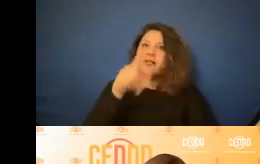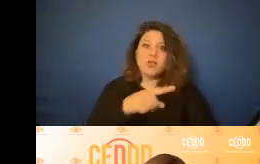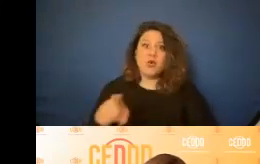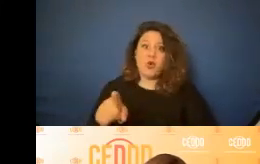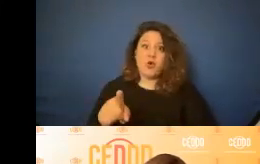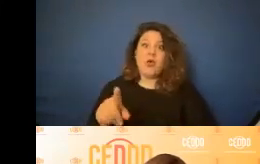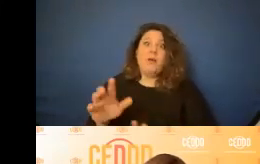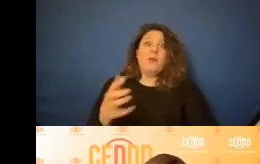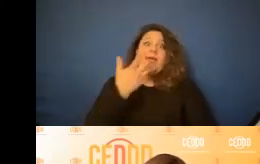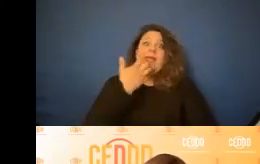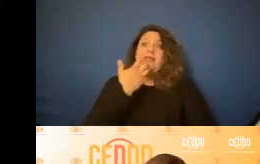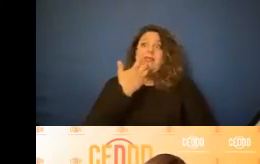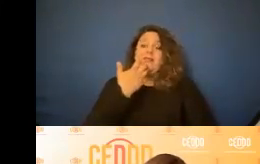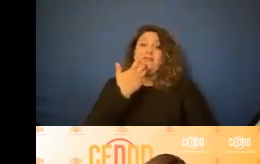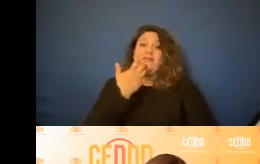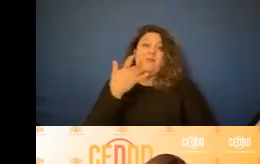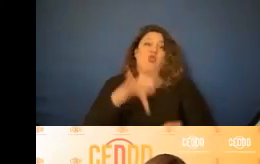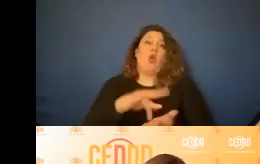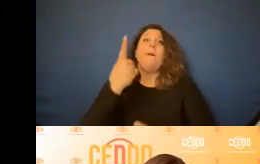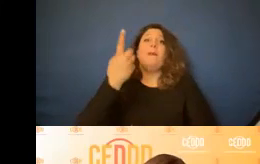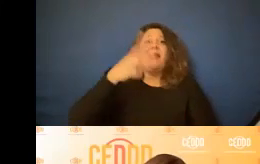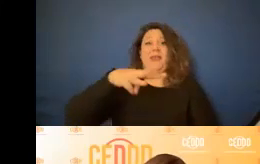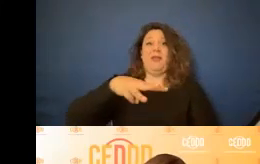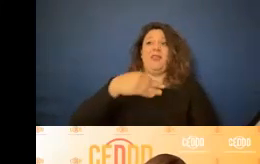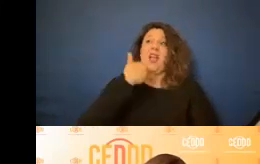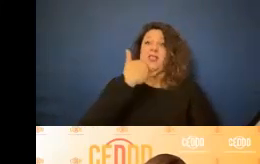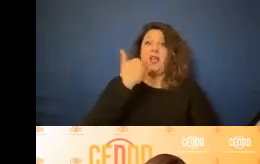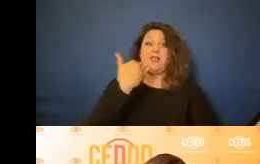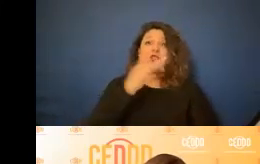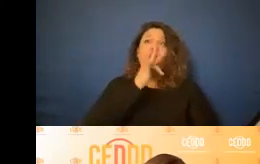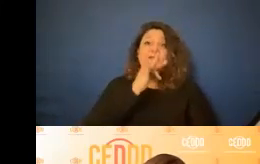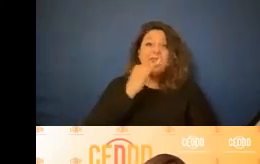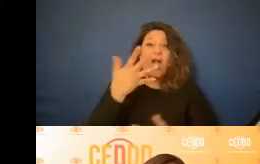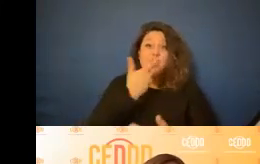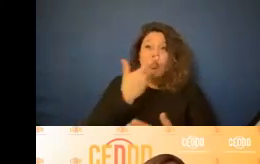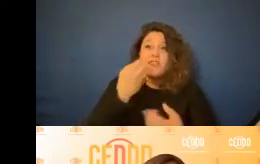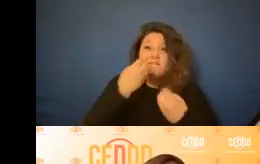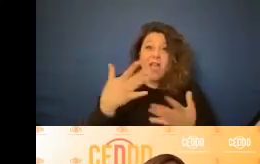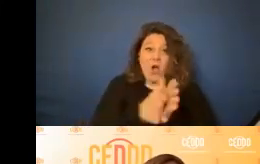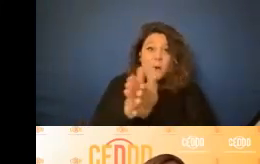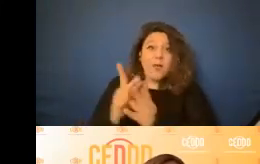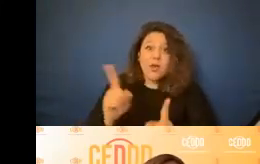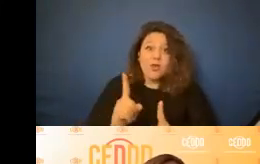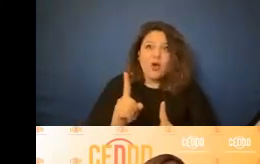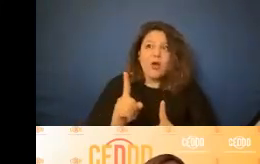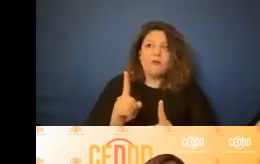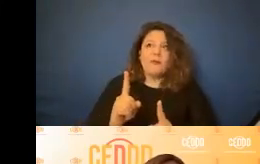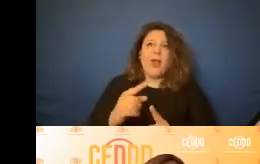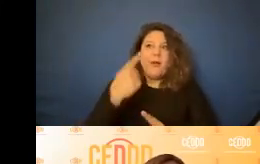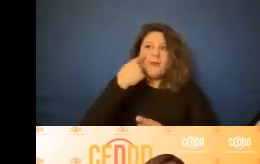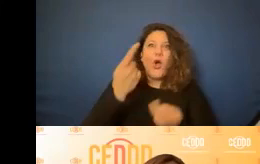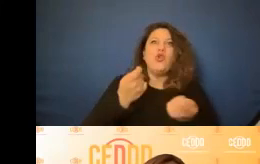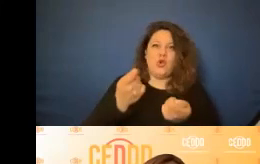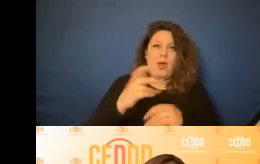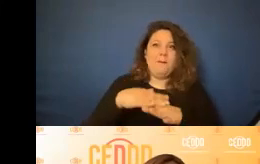no soy capaz de conocer a los nuevos, pues tener una base de donde tirar. Y aparte de las emociones, tenemos que ser capaces